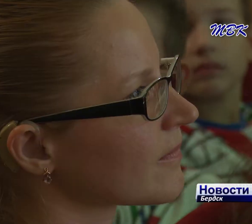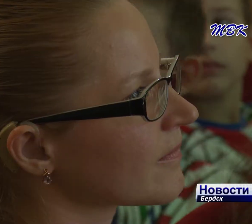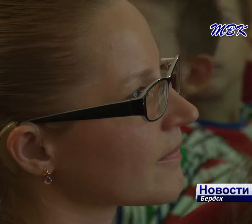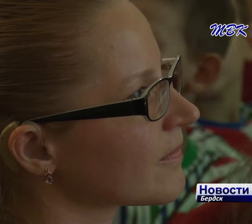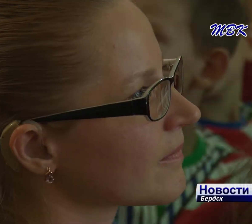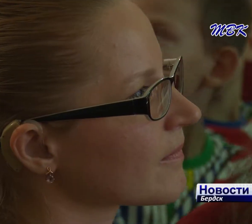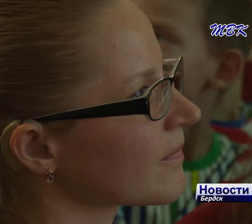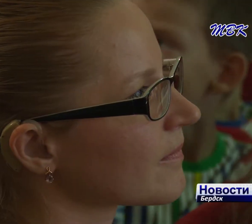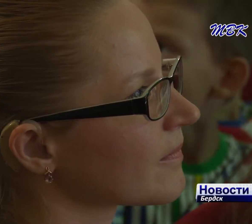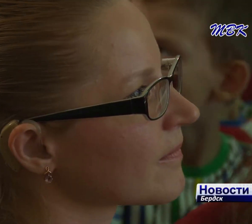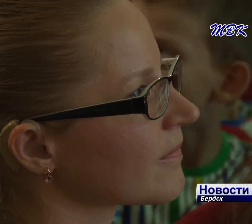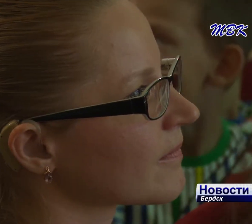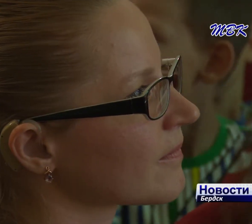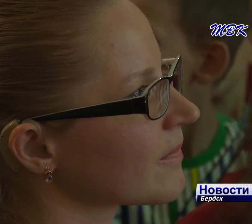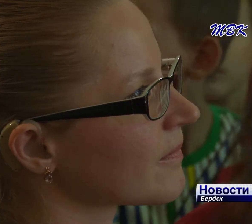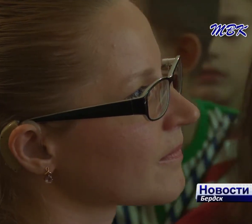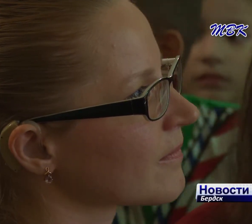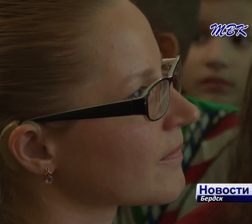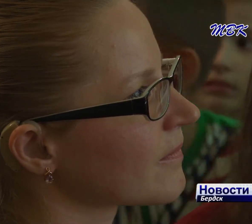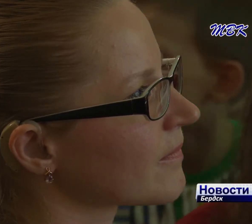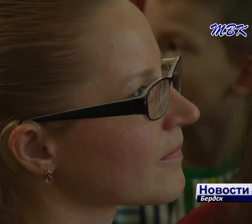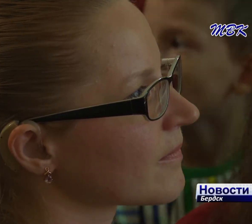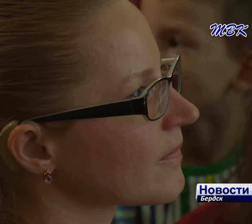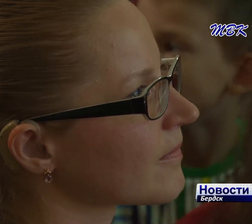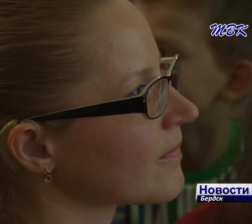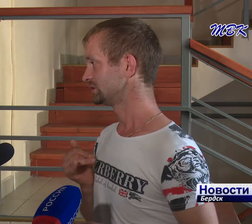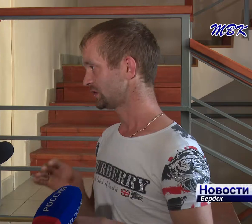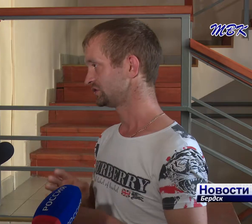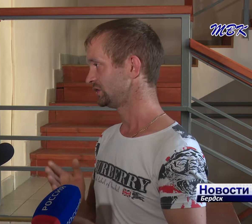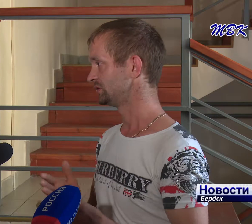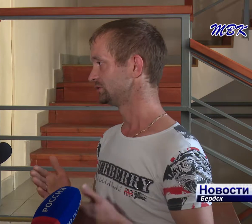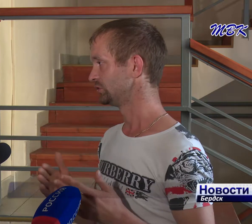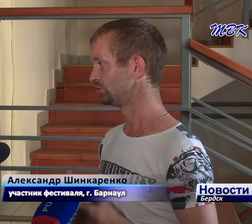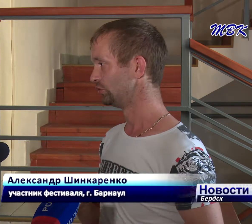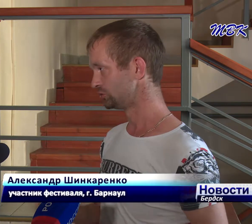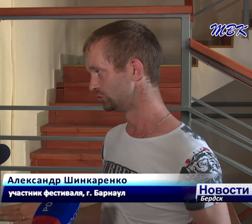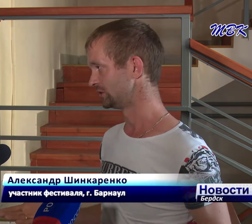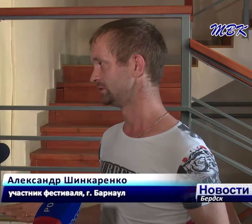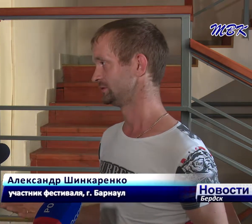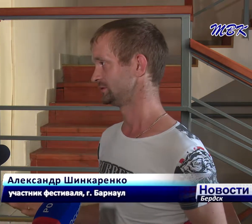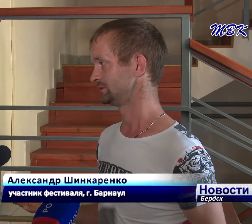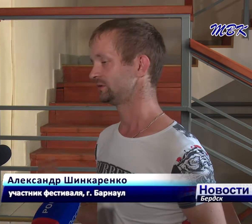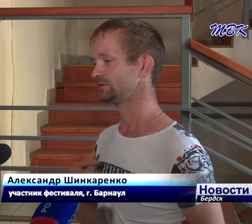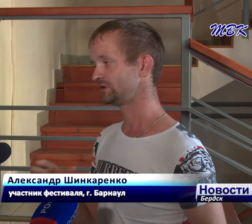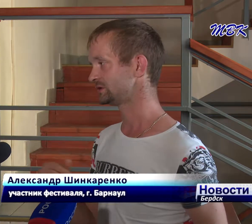умения среди участников из разных городов появилась именно на этом фестивале. Также и дом культуры, где мы все